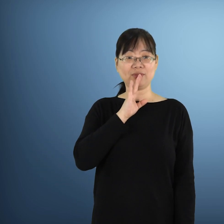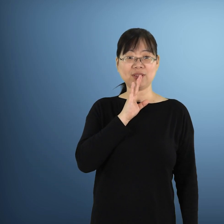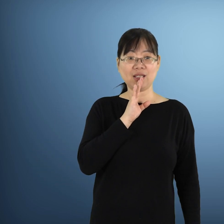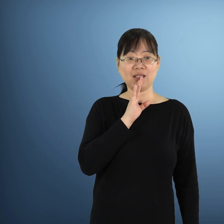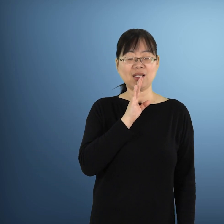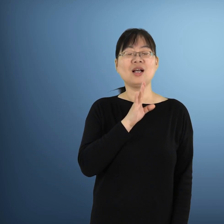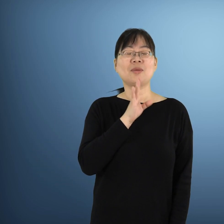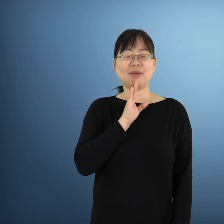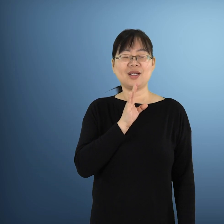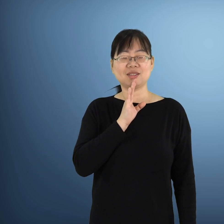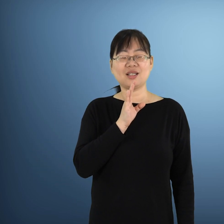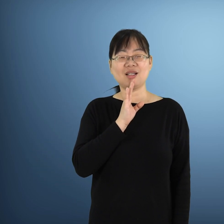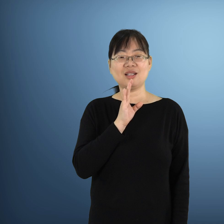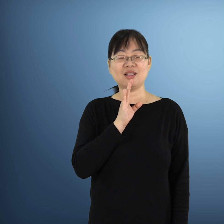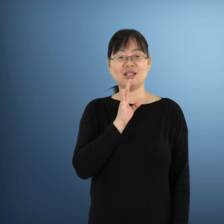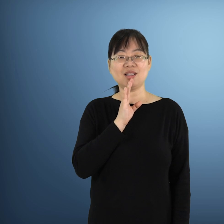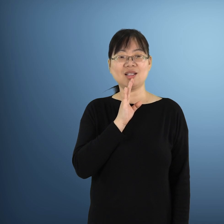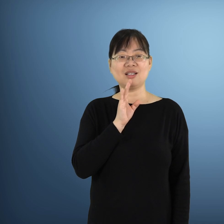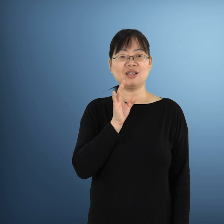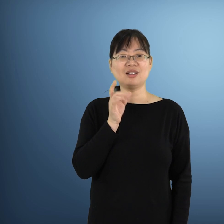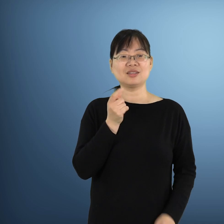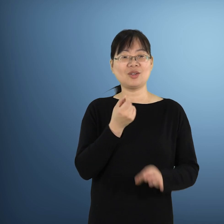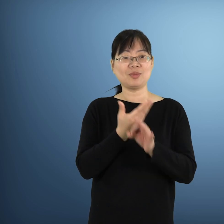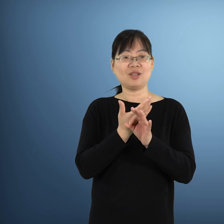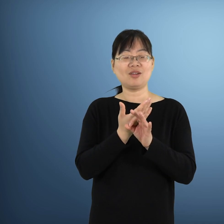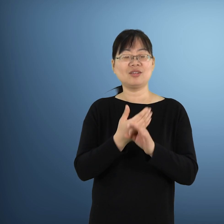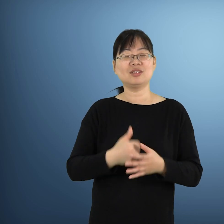맞습니까? 예, 맞습니다. 그러면